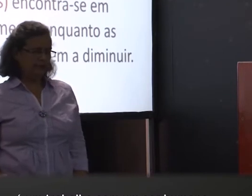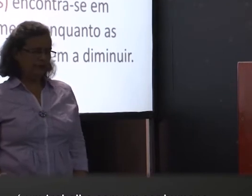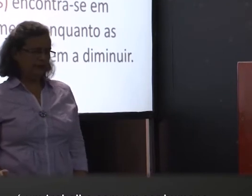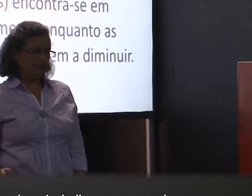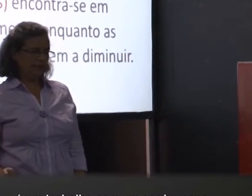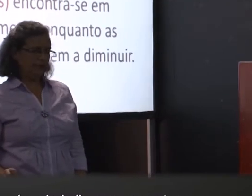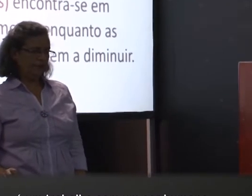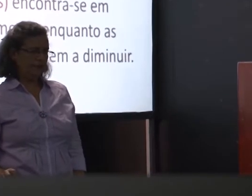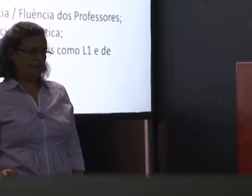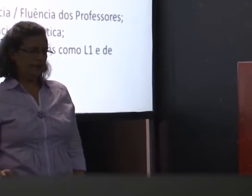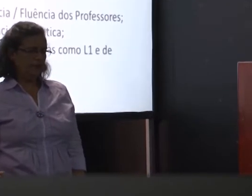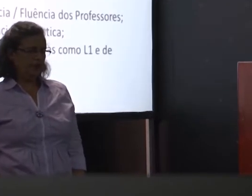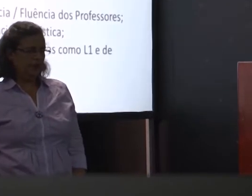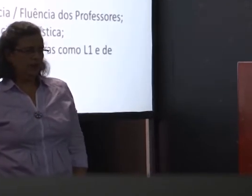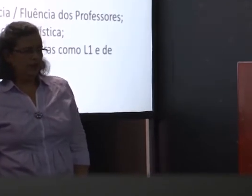ser humano.